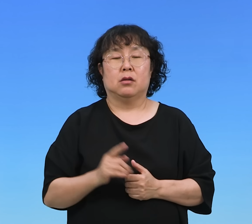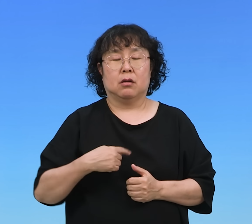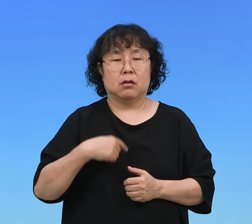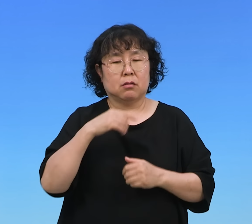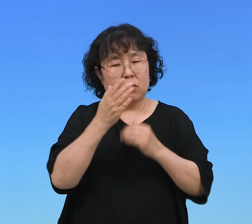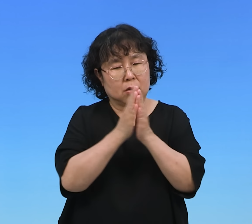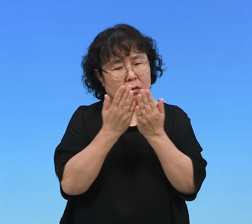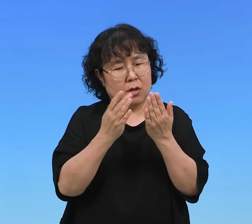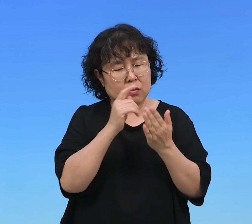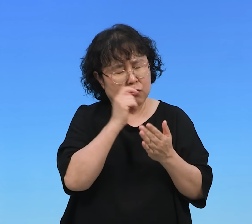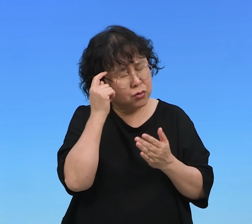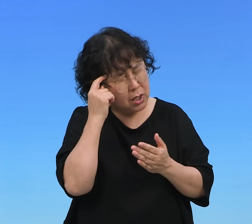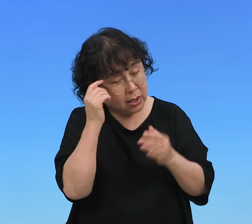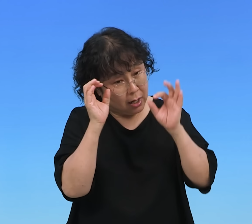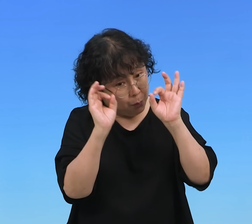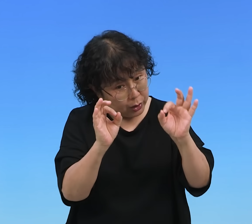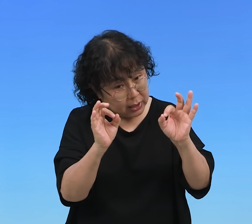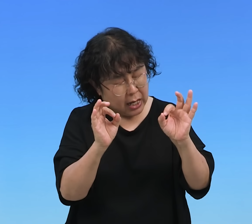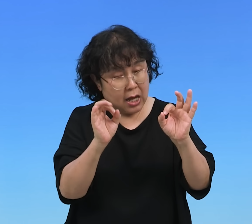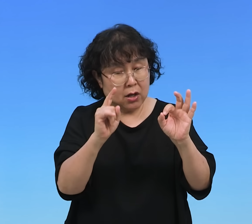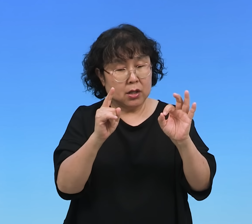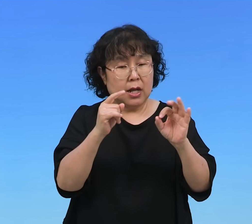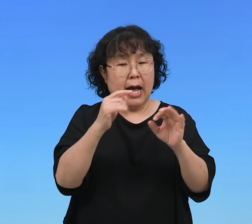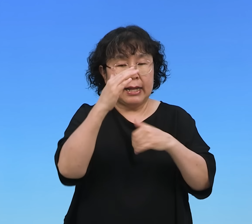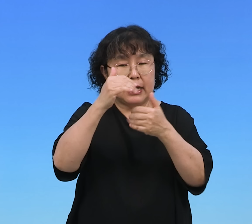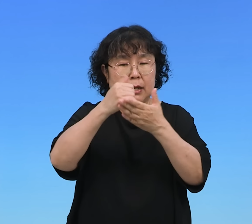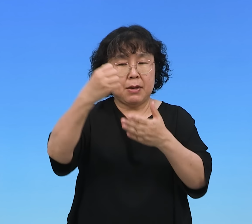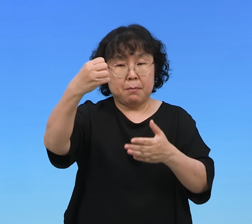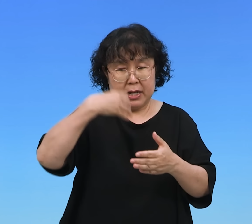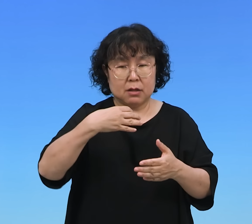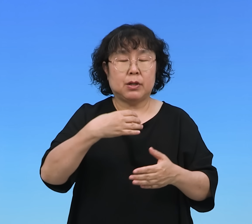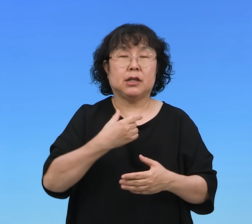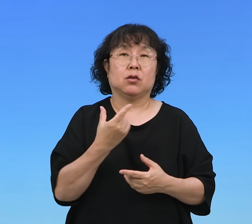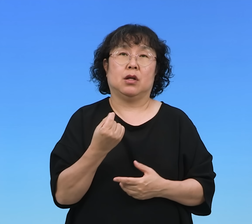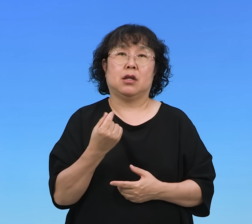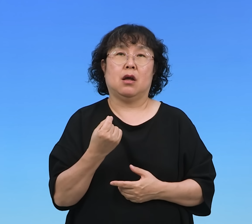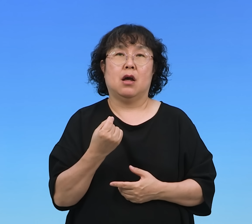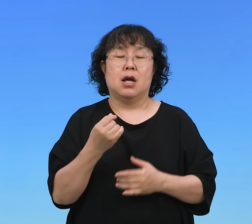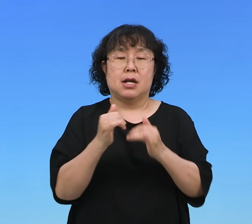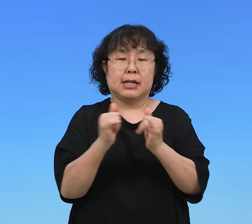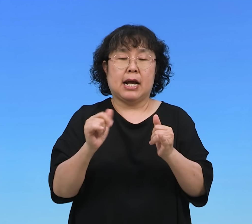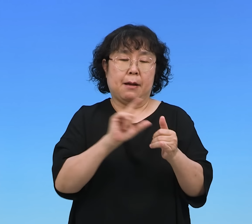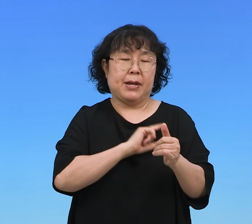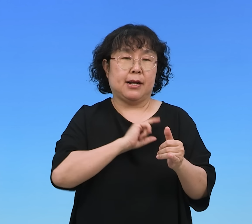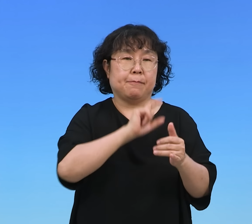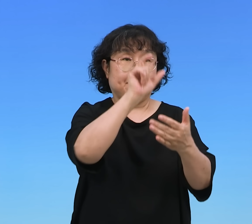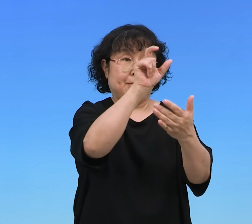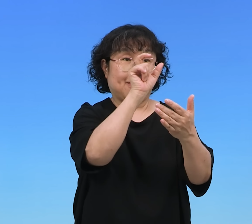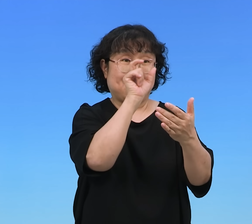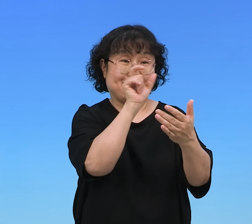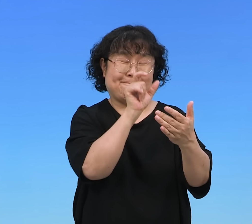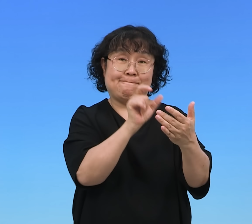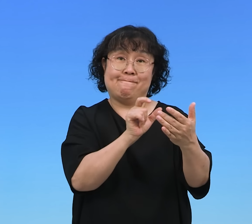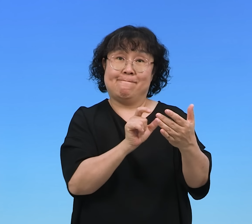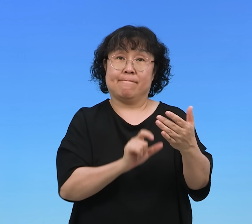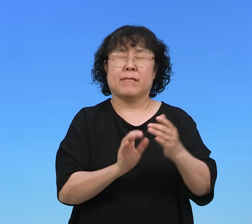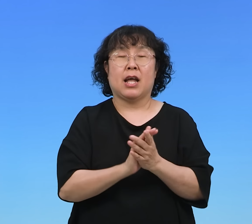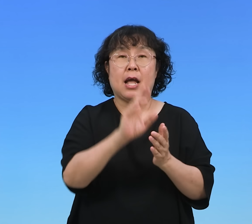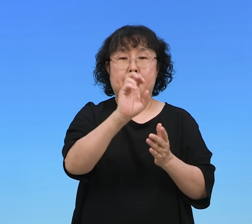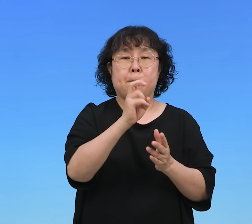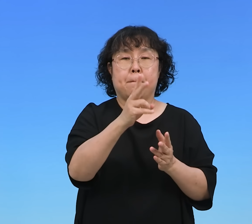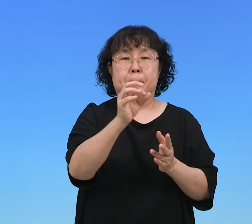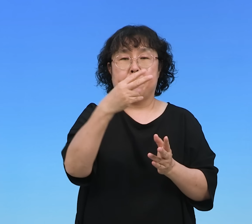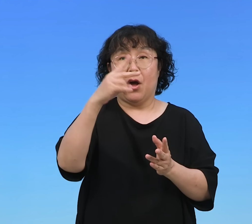같아요. 이 성경을 우리에게 남기시면서 하나님이 사람 이름을 쫙, 이제 옛날에 우리 코로나 처음